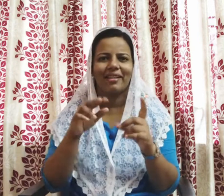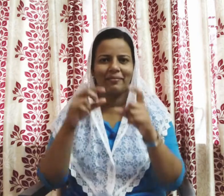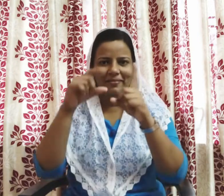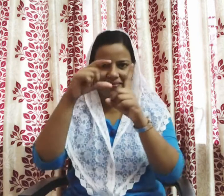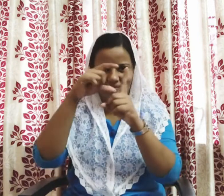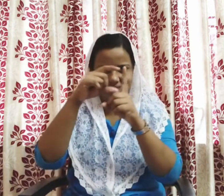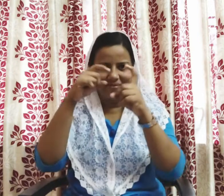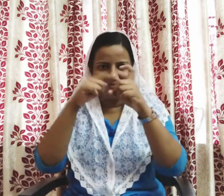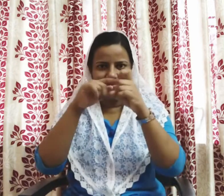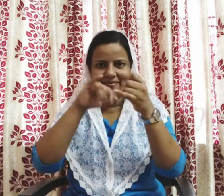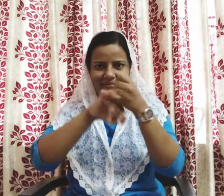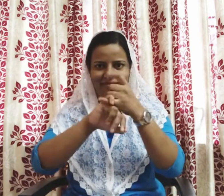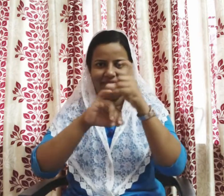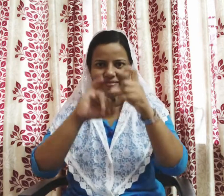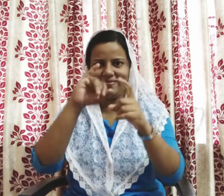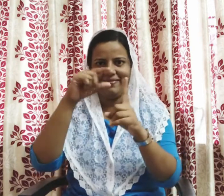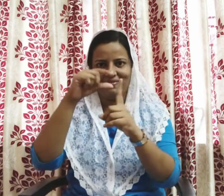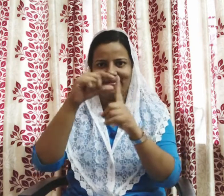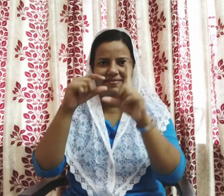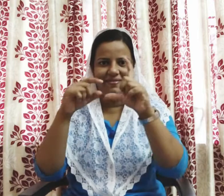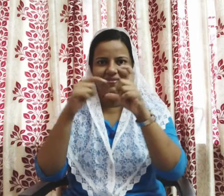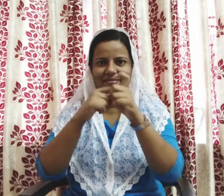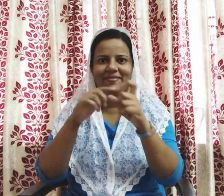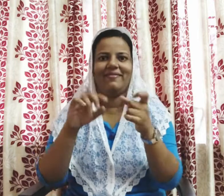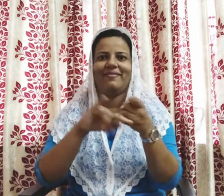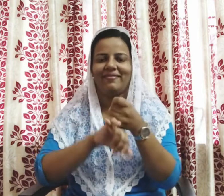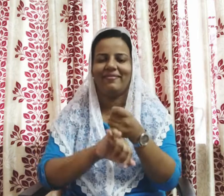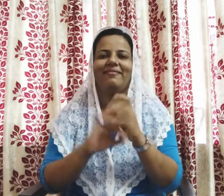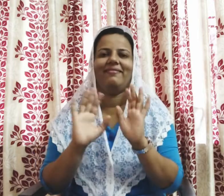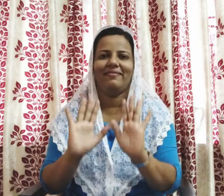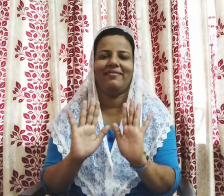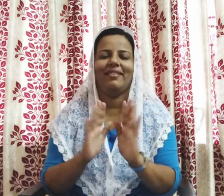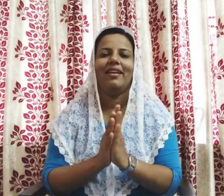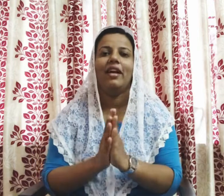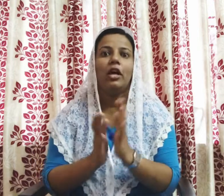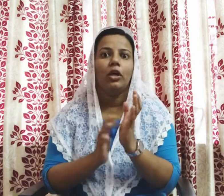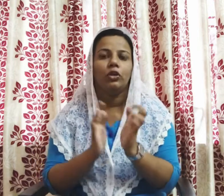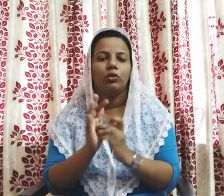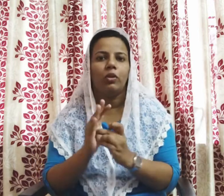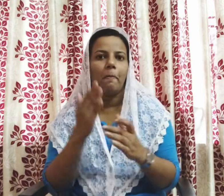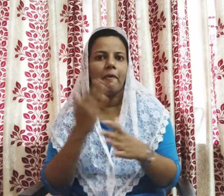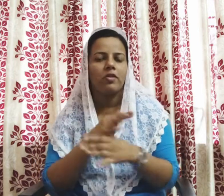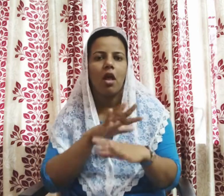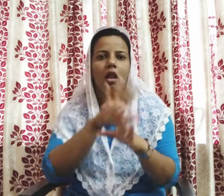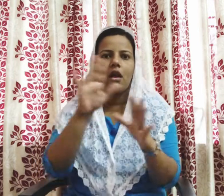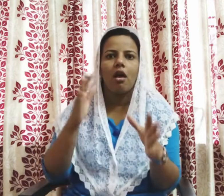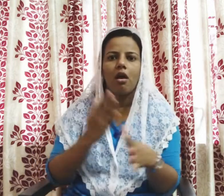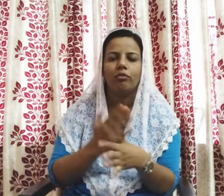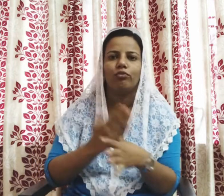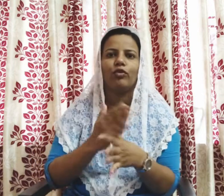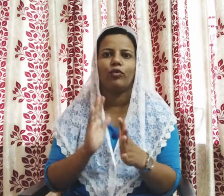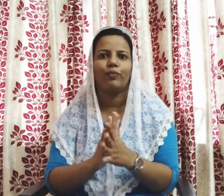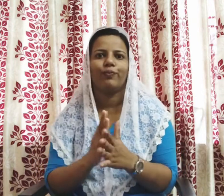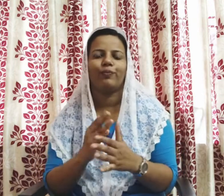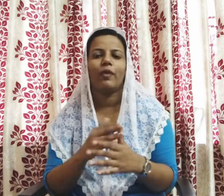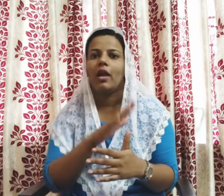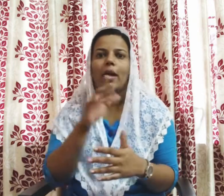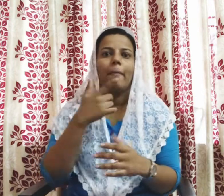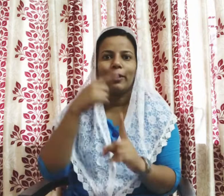യേശുവിൻ്റെ യേശുവിൽ എന്തൊക്കെ വെളിപ്പെട്ടിരുന്നു അതൊക്കെ ഇവരിലും വെളിപ്പെടാൻ തുടങ്ങി. ഇവർ സാക്ഷികളാകുക, ഇവർ സാക്ഷ്യം